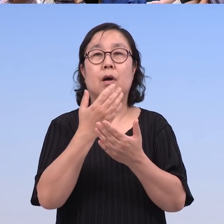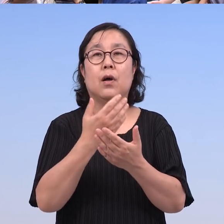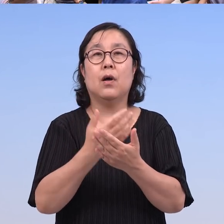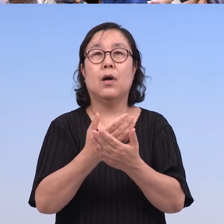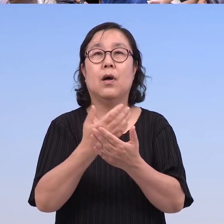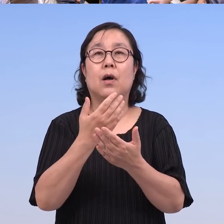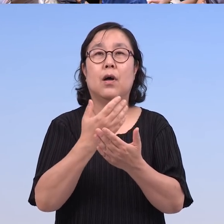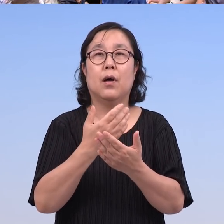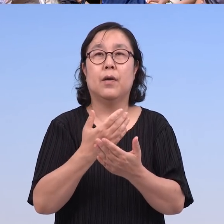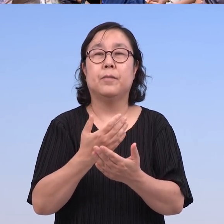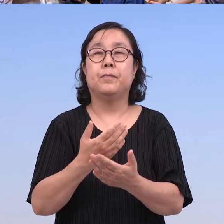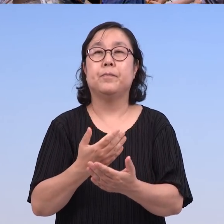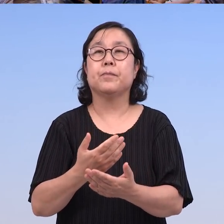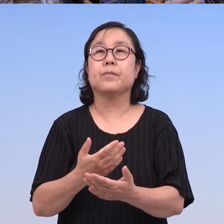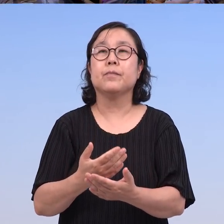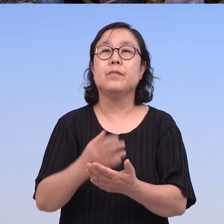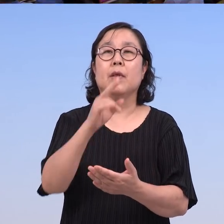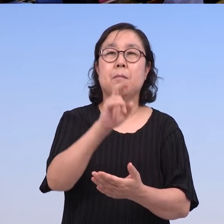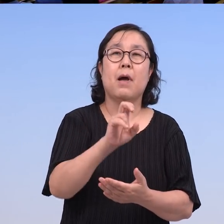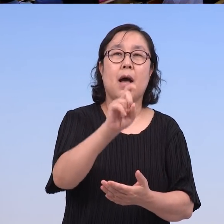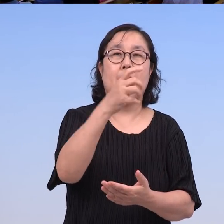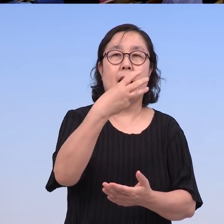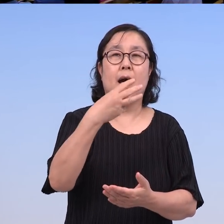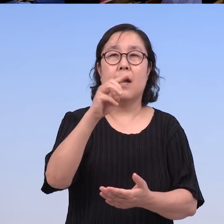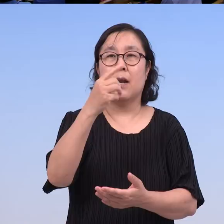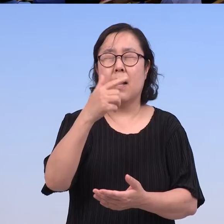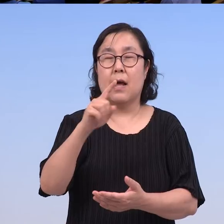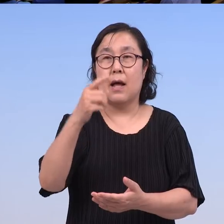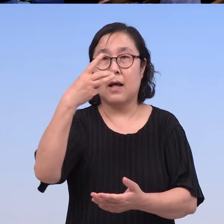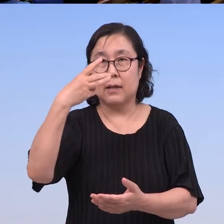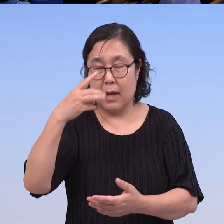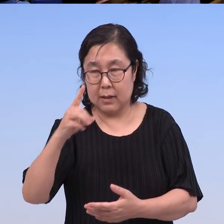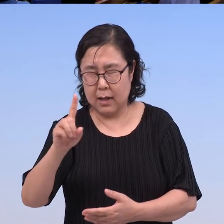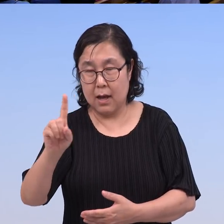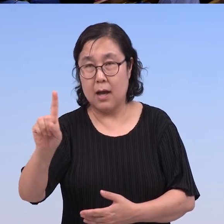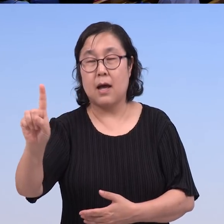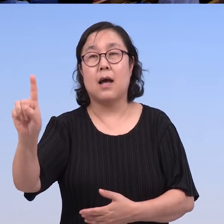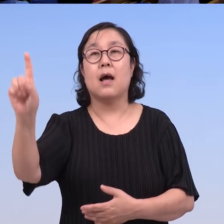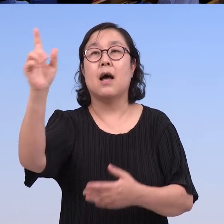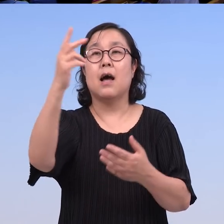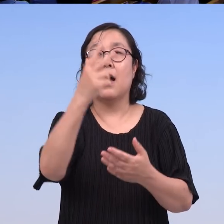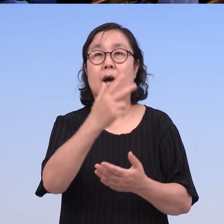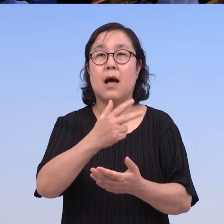우리 처음부터 고백합니다. 마라나타. 주 예수여.